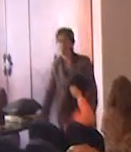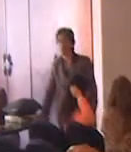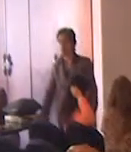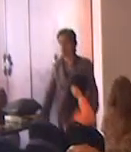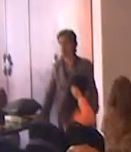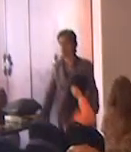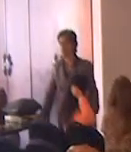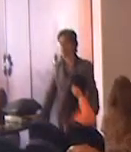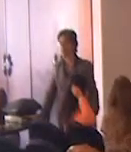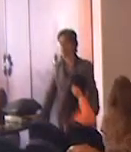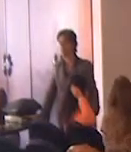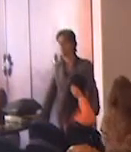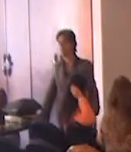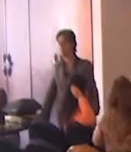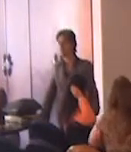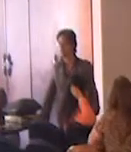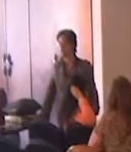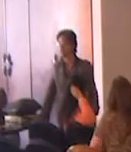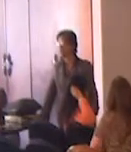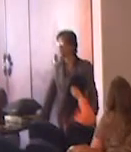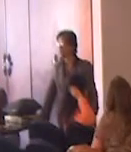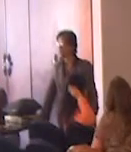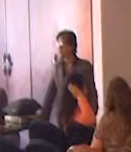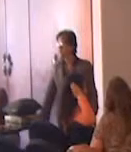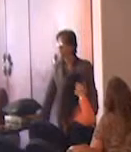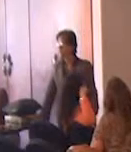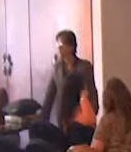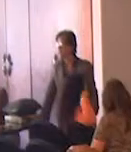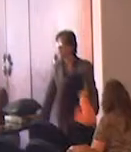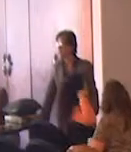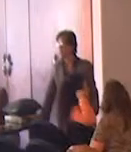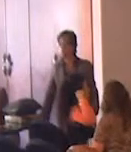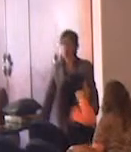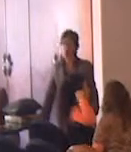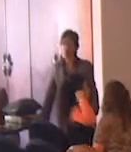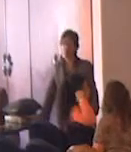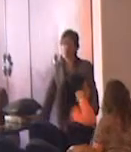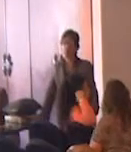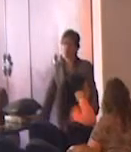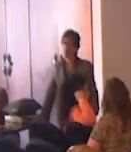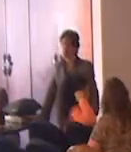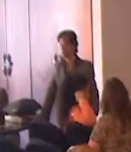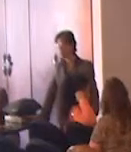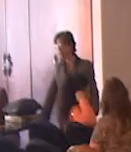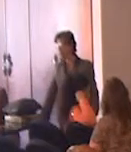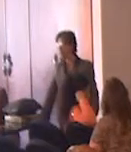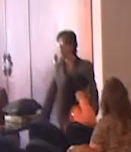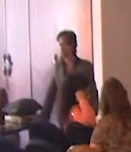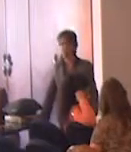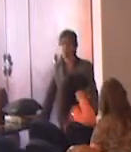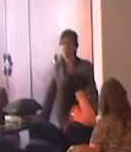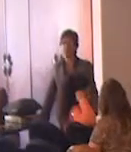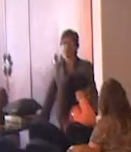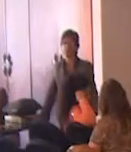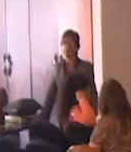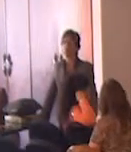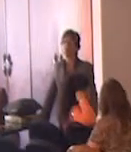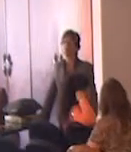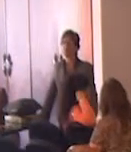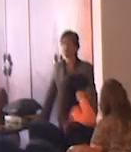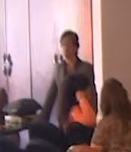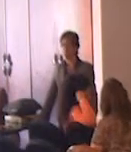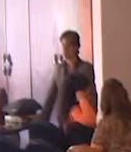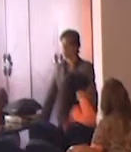alternativa. Usualmente estamos formando constantemente tres grupos, son tres grupos, cada grupo más o menos de